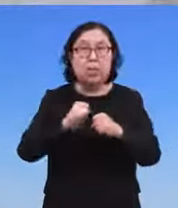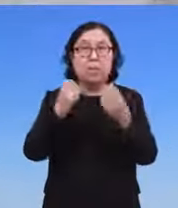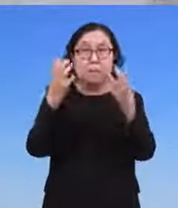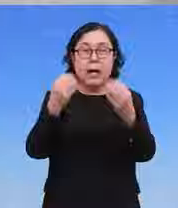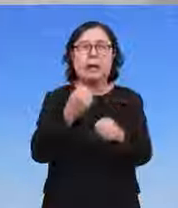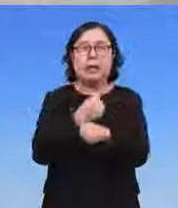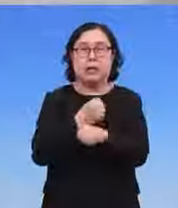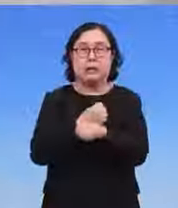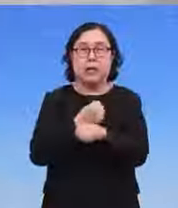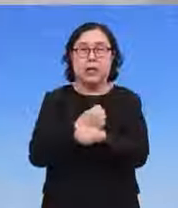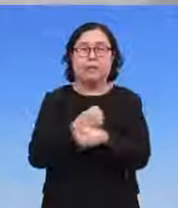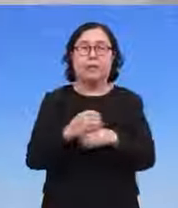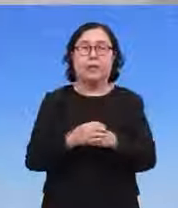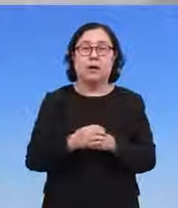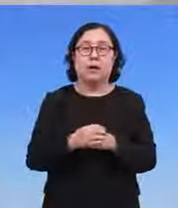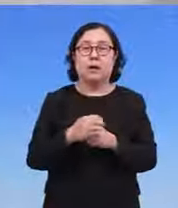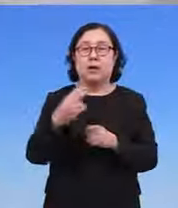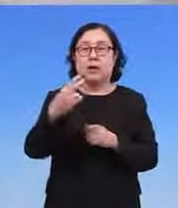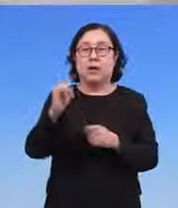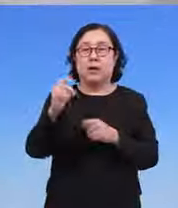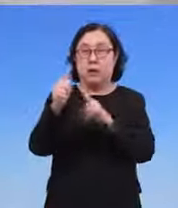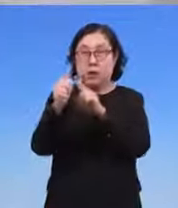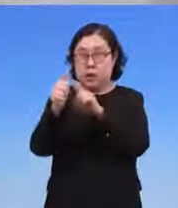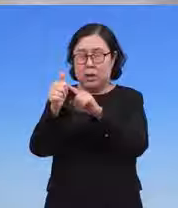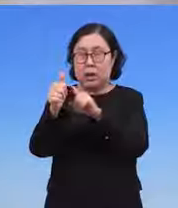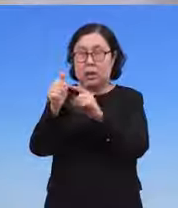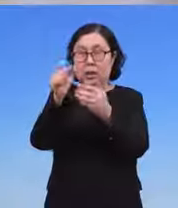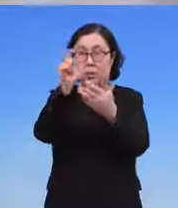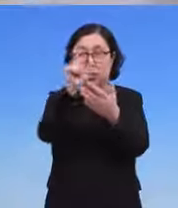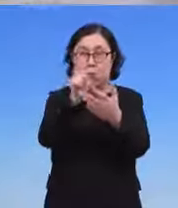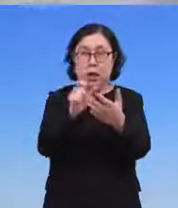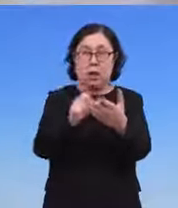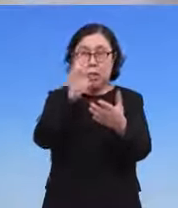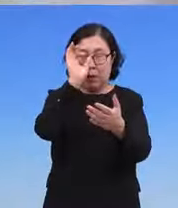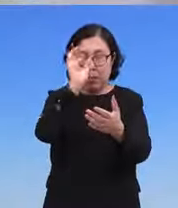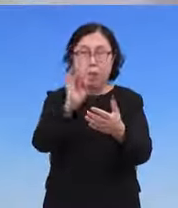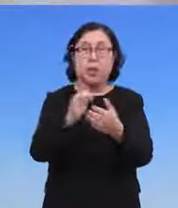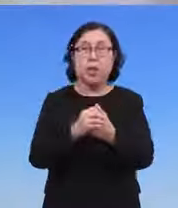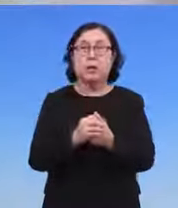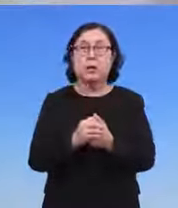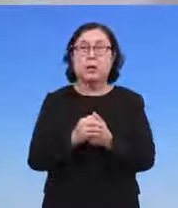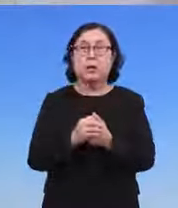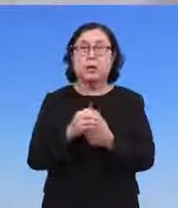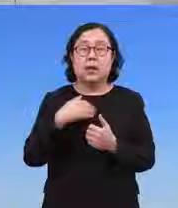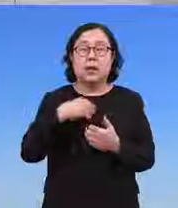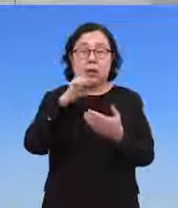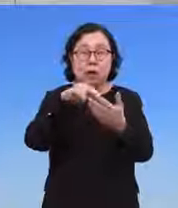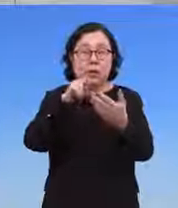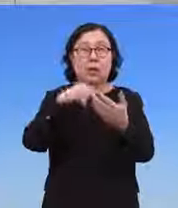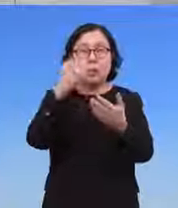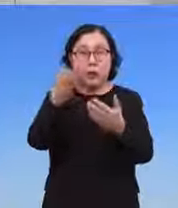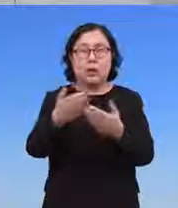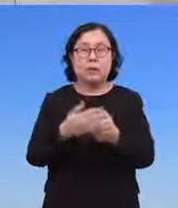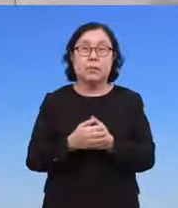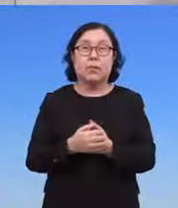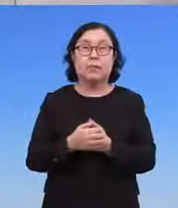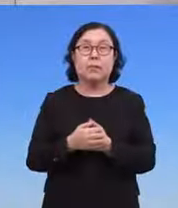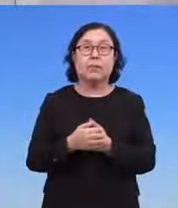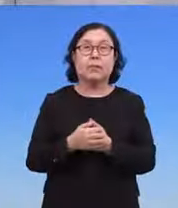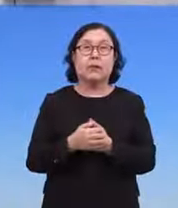활약입니다. 이 내용에 대해서도 디오니시우스라는 분의 기록이 이것을 설명하는데 몇 줄을 제가